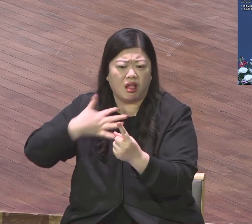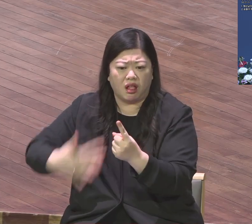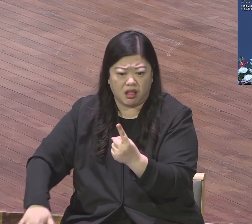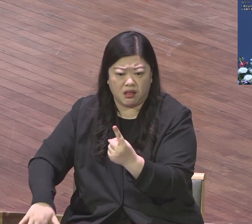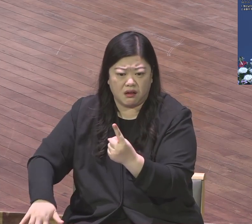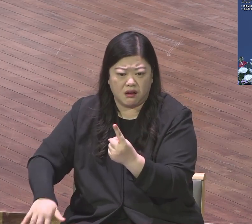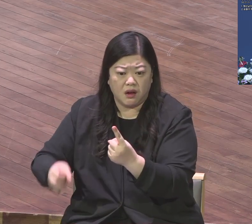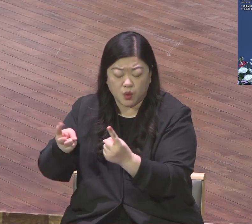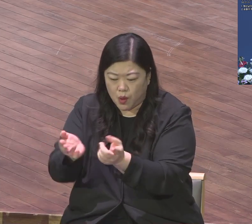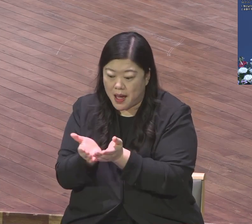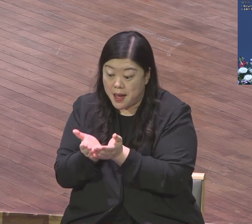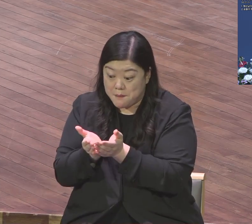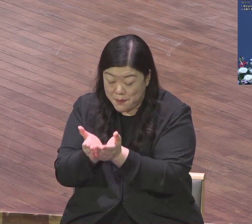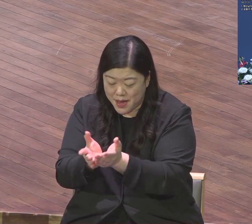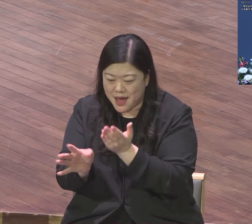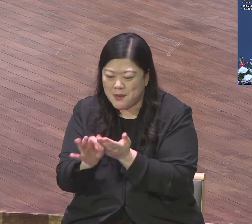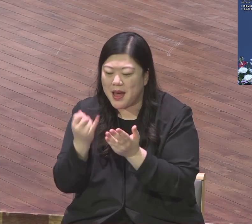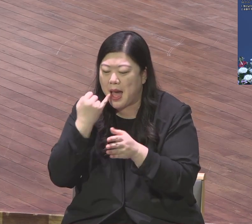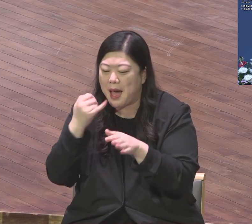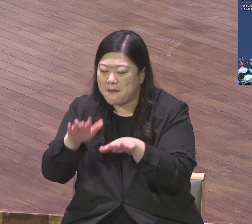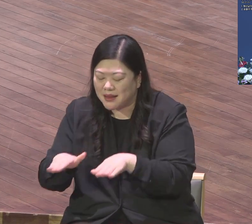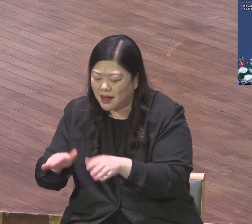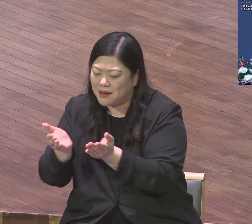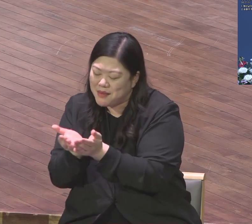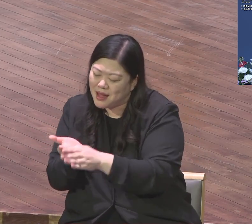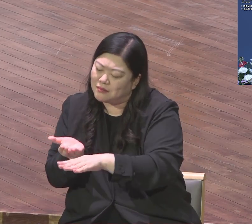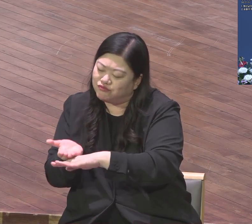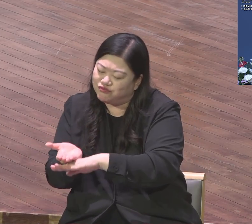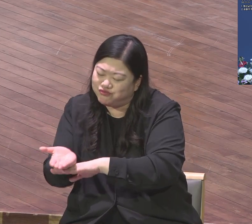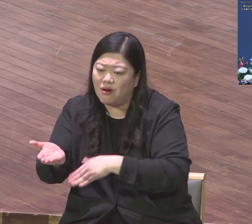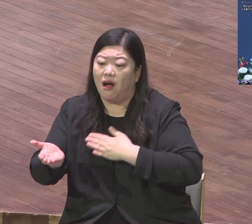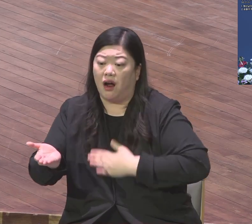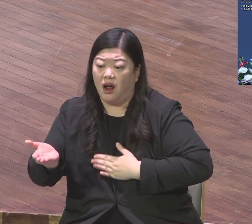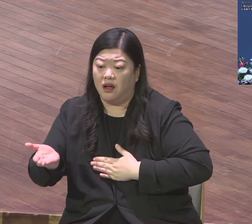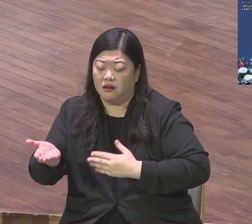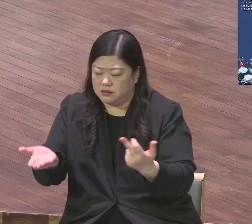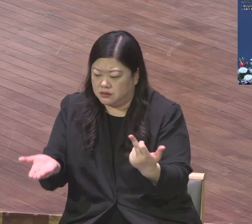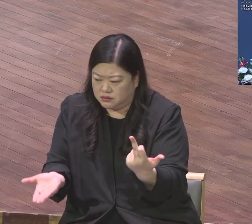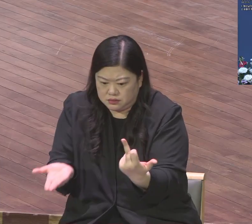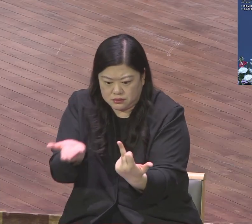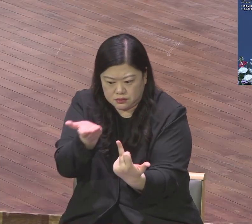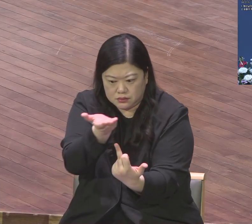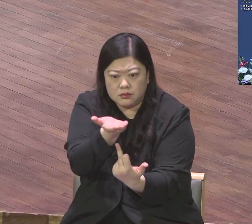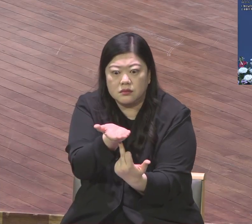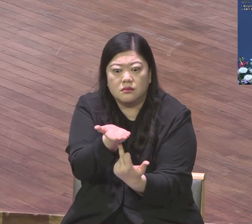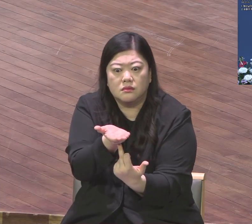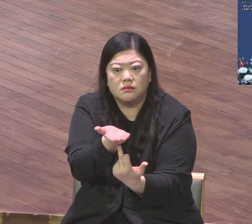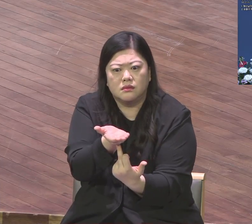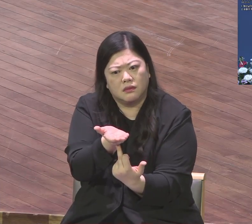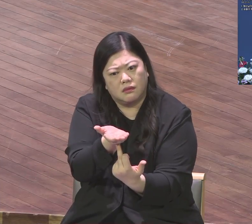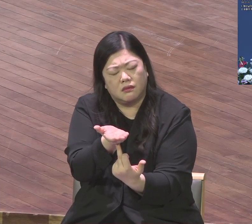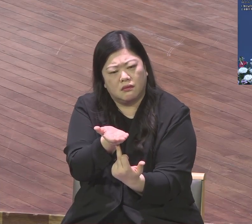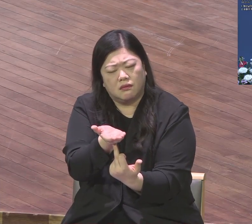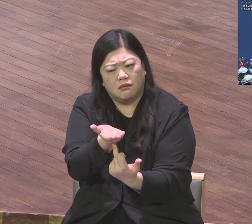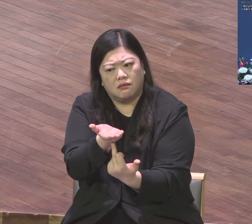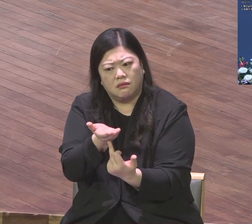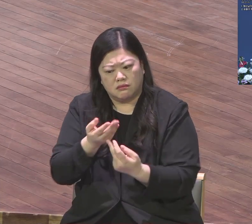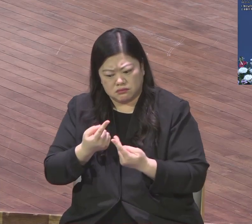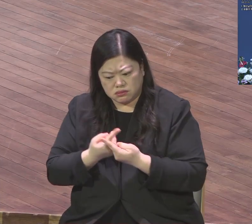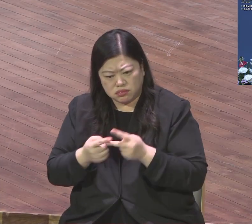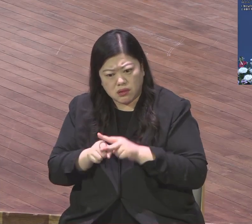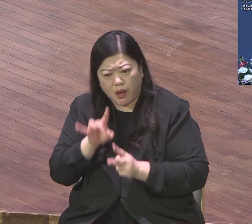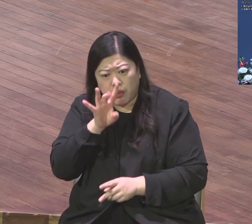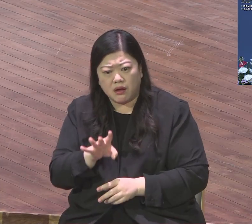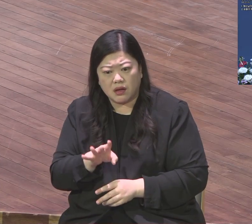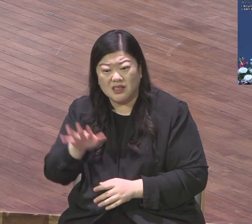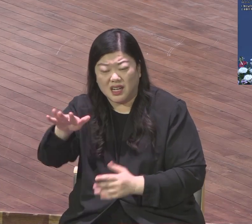지으려면 바닷가에서나 이렇게 지으려면 또 말을 어느 정도 이해가 돼. 산 꼭대기에서 산에서 지어라. 산으로 올라가기 얼마나